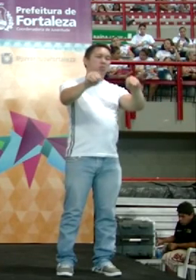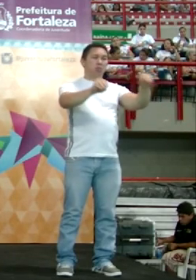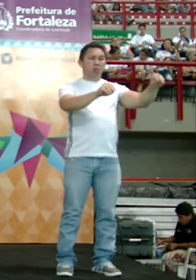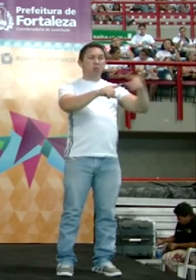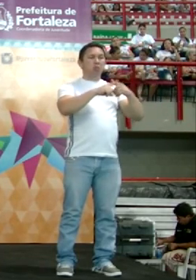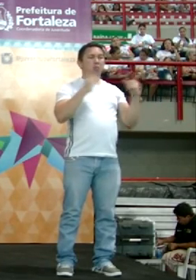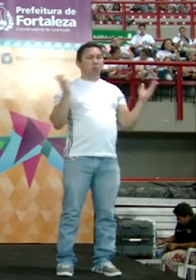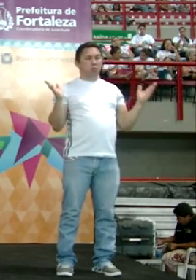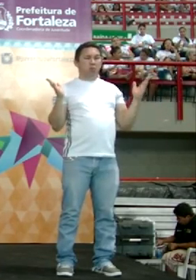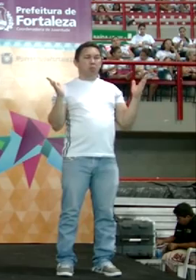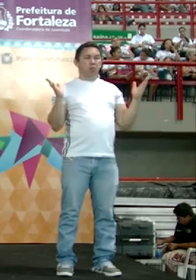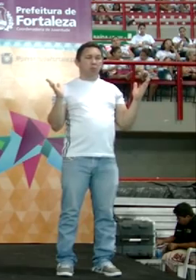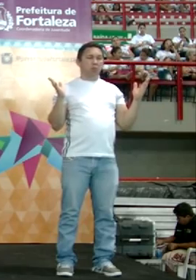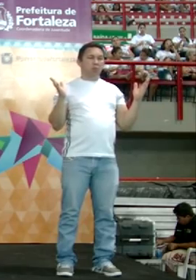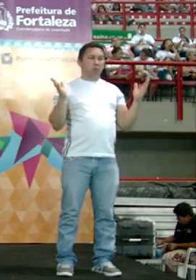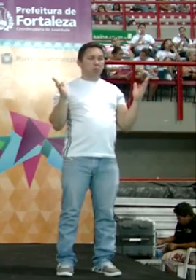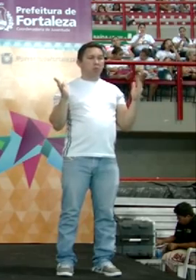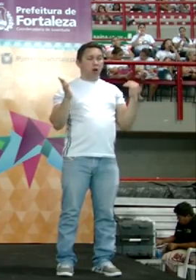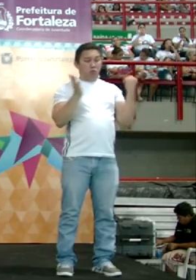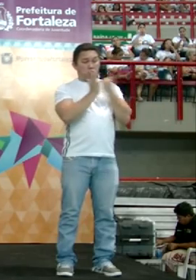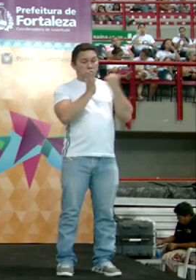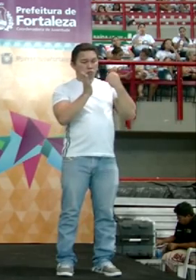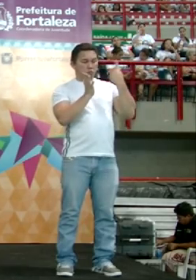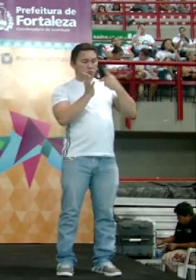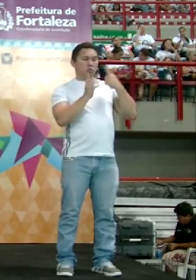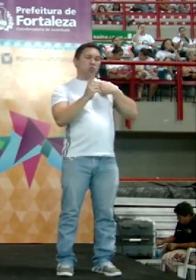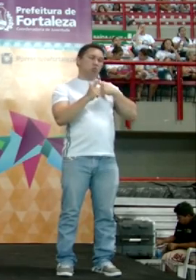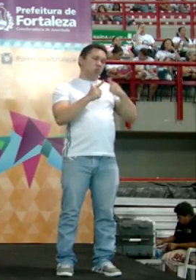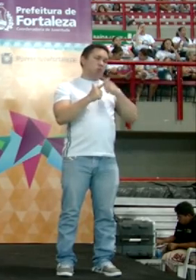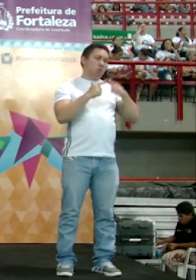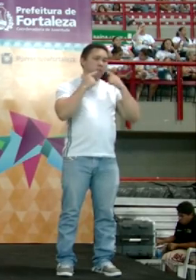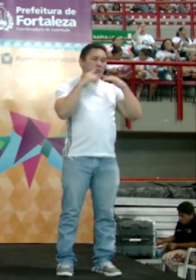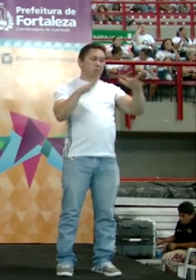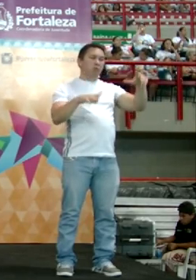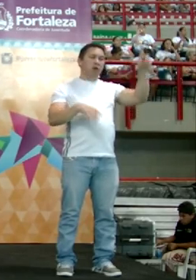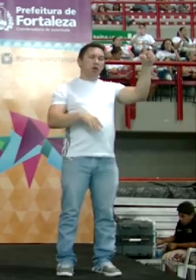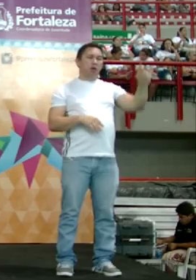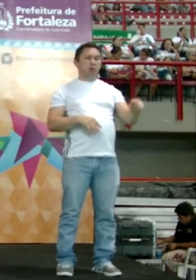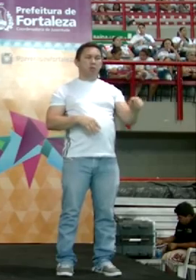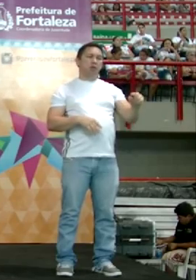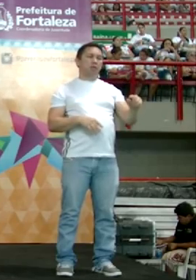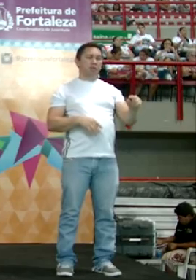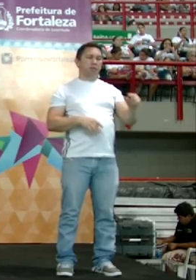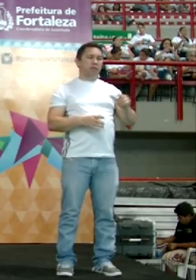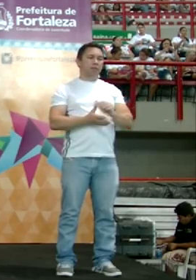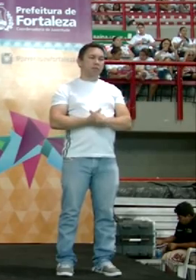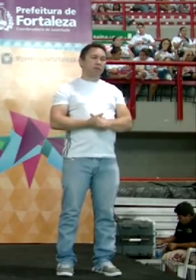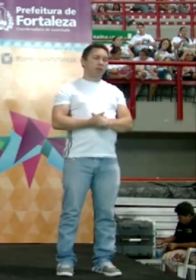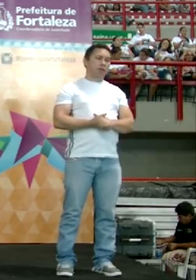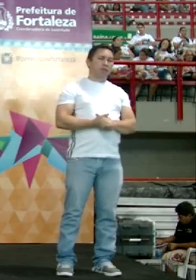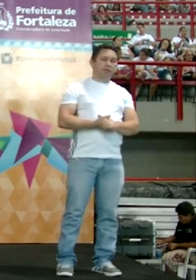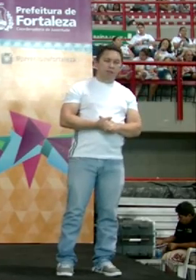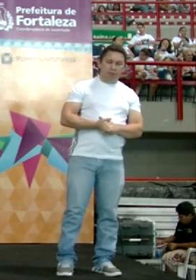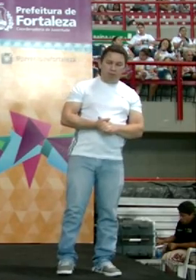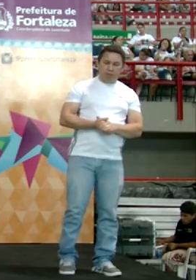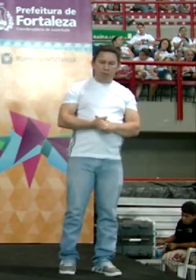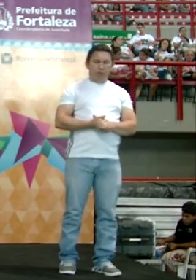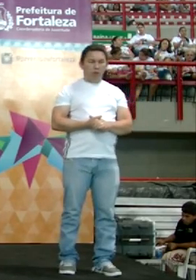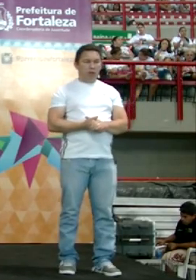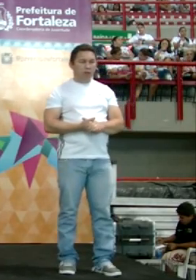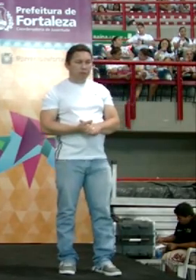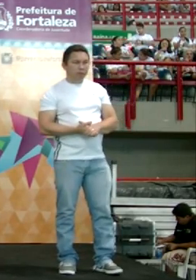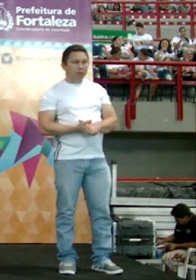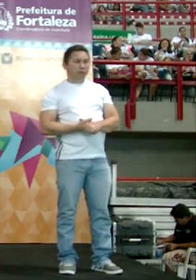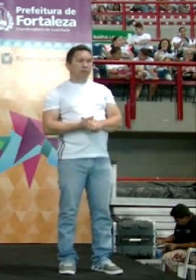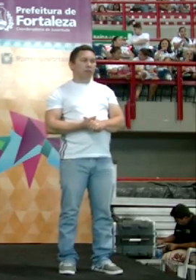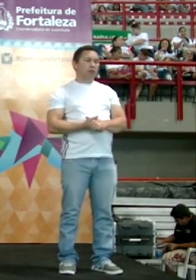mas repito, né? Os impactos ambientais provocados pela energia eólica são bem menores do que outros